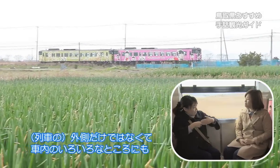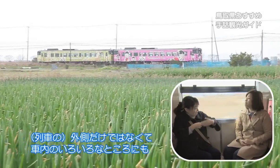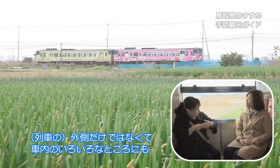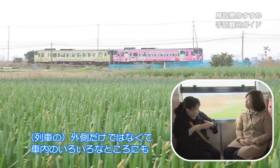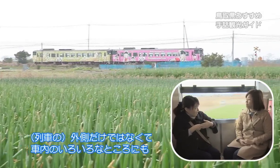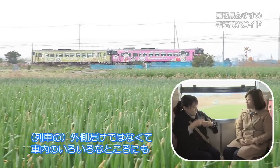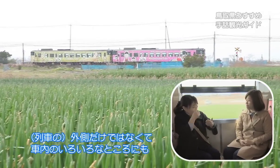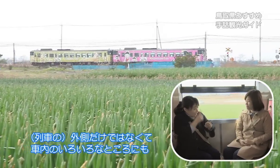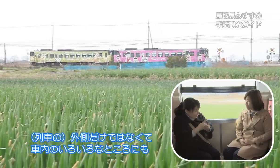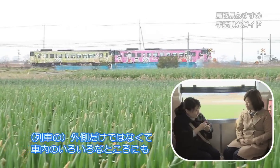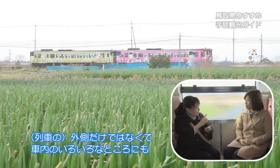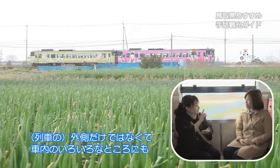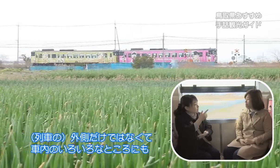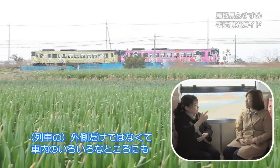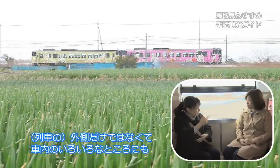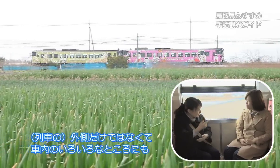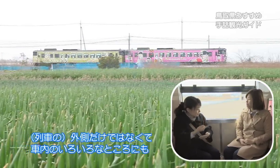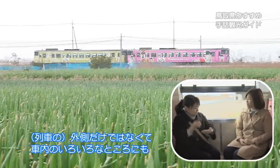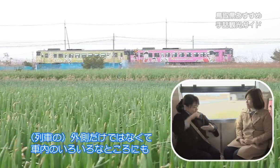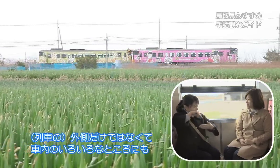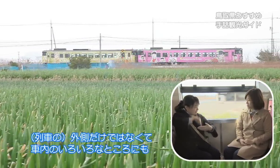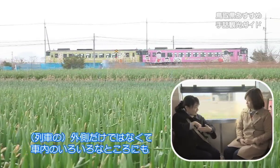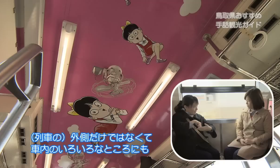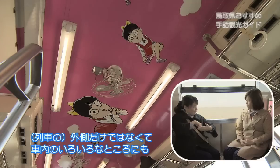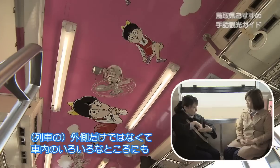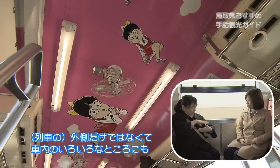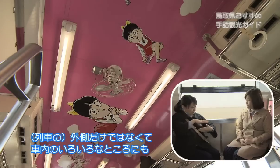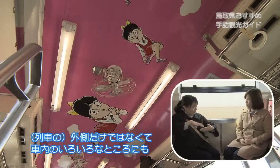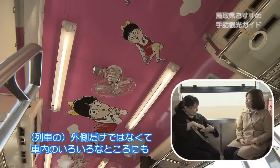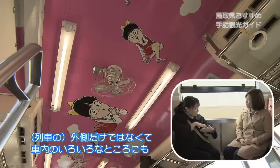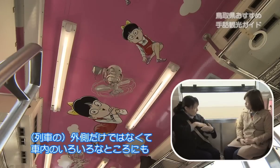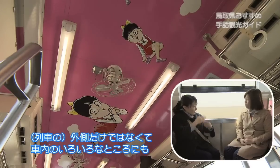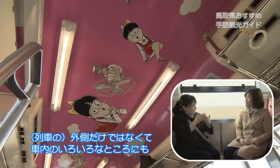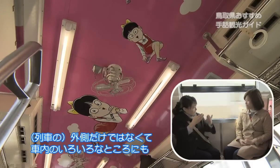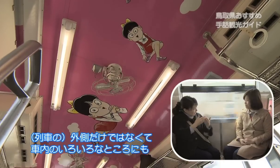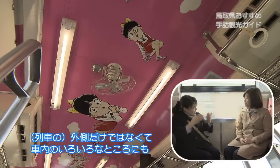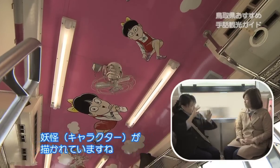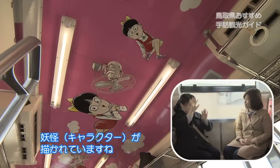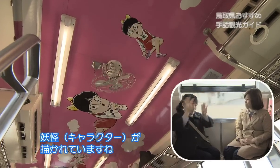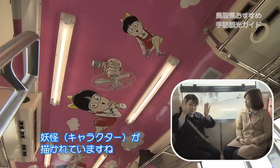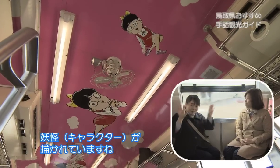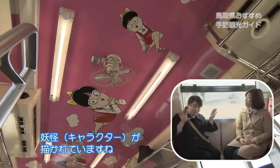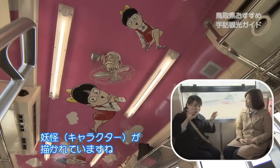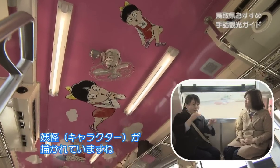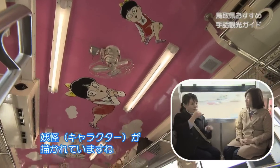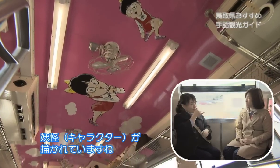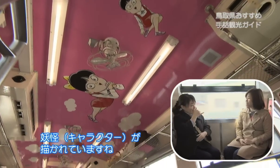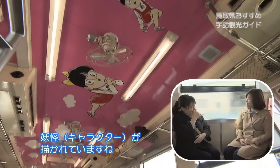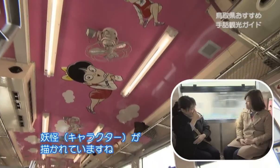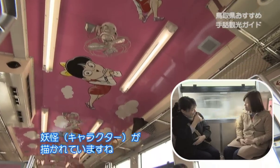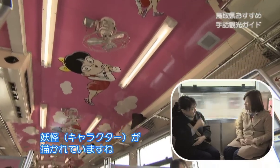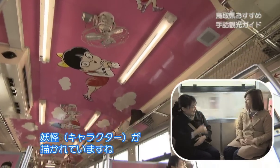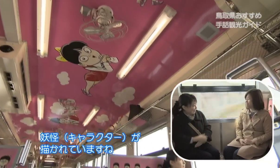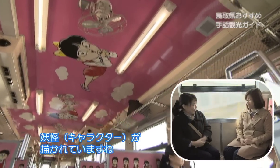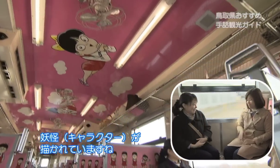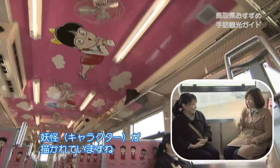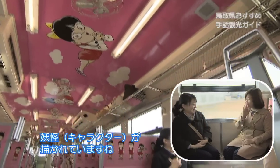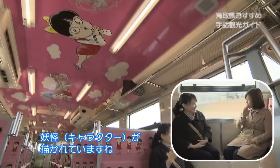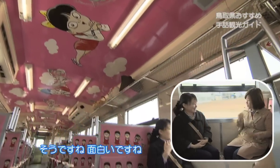列車の外側だけではなくて車内の色々なところにも妖怪キャラクターが描かれていますね